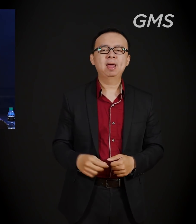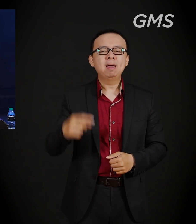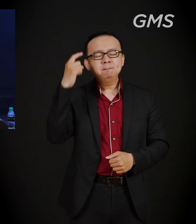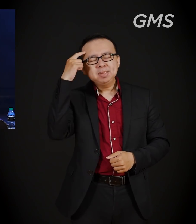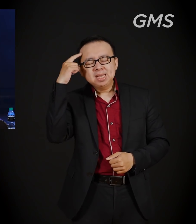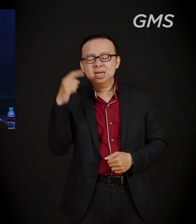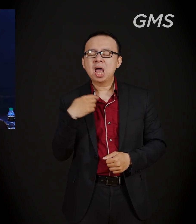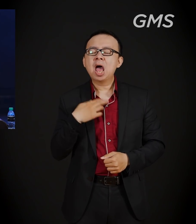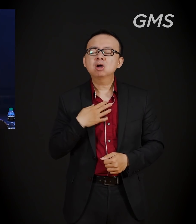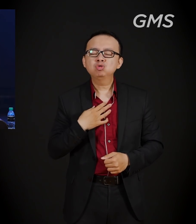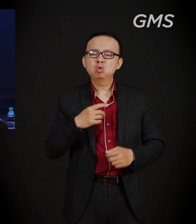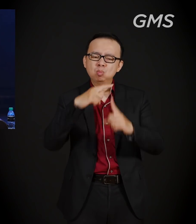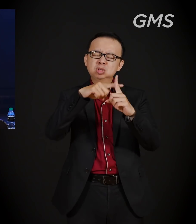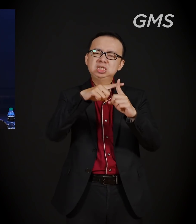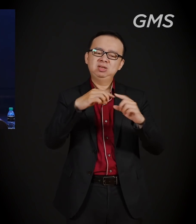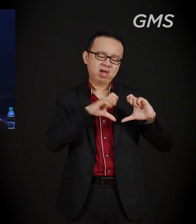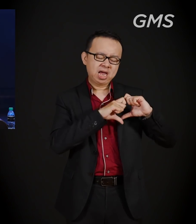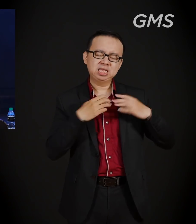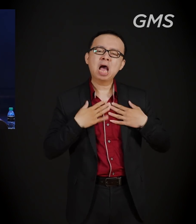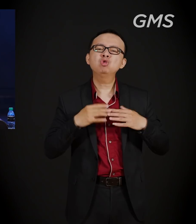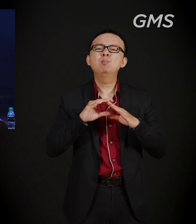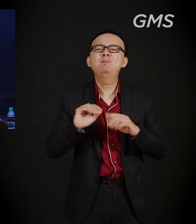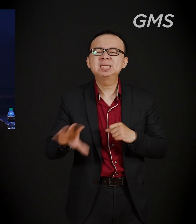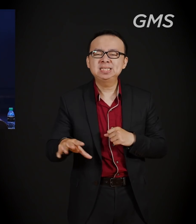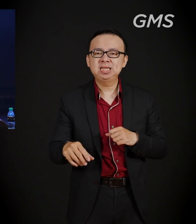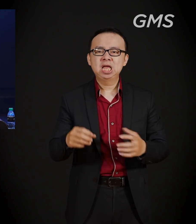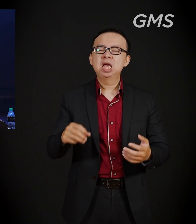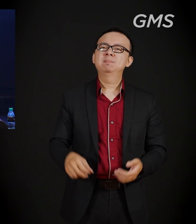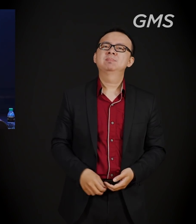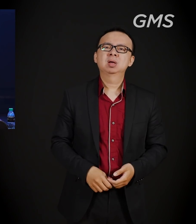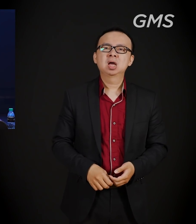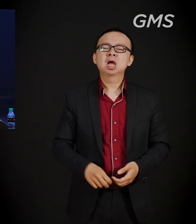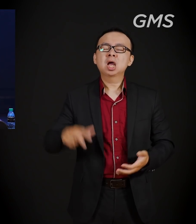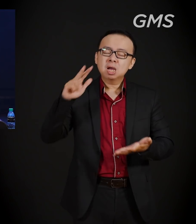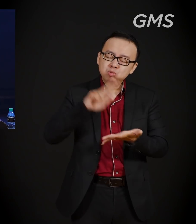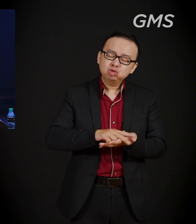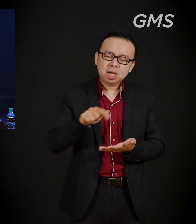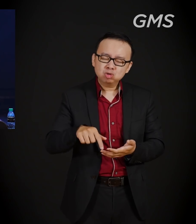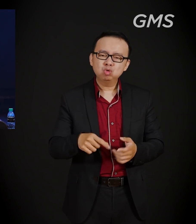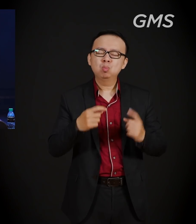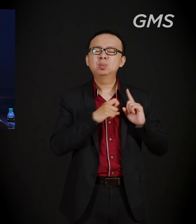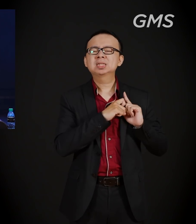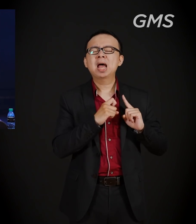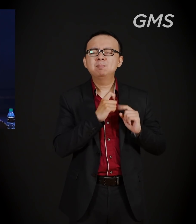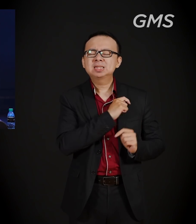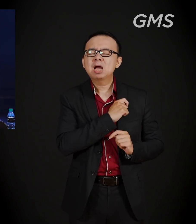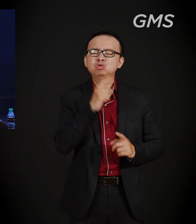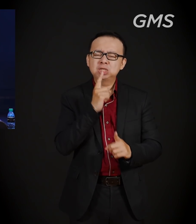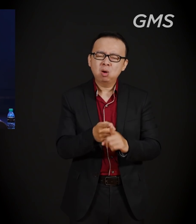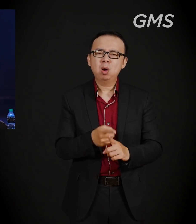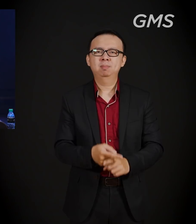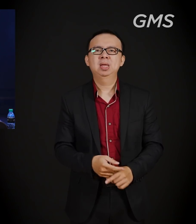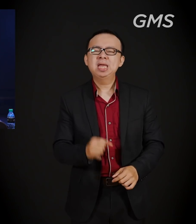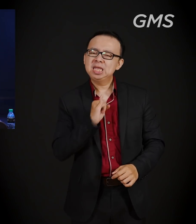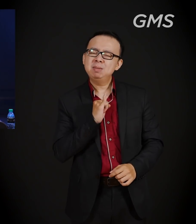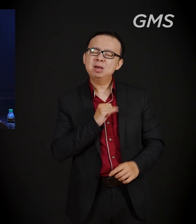positif. Hatiku harus selalu bersih. Keputusan-keputusanku harus selalu bertanggung jawab. Imanku harus tetap bergantung pada Tuhan. Dia